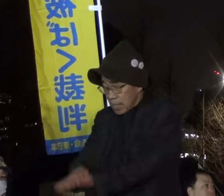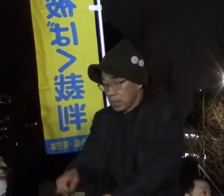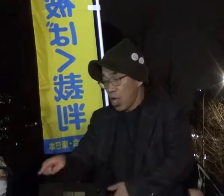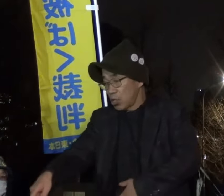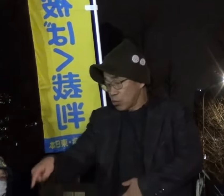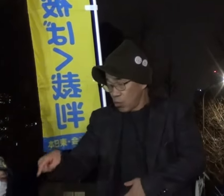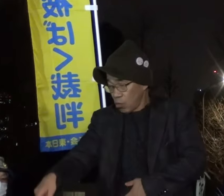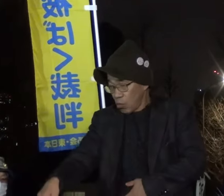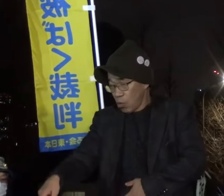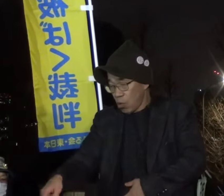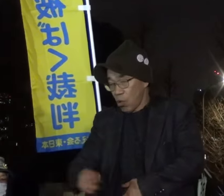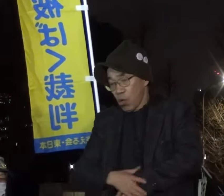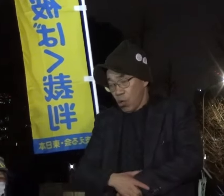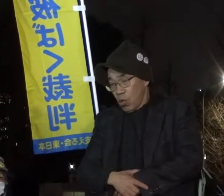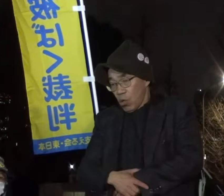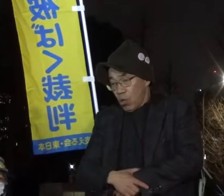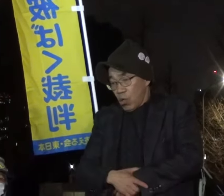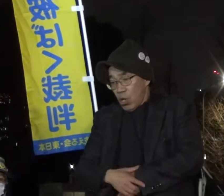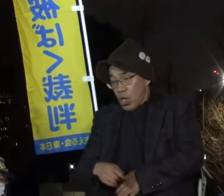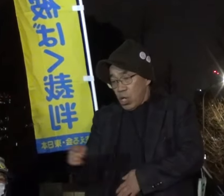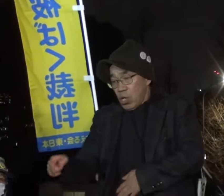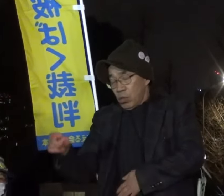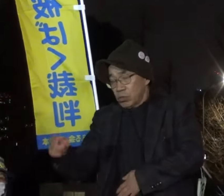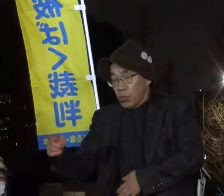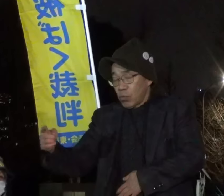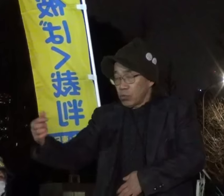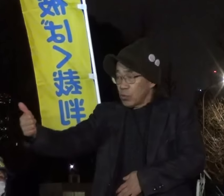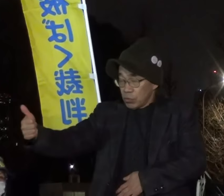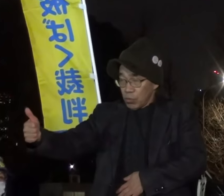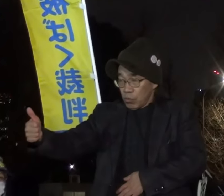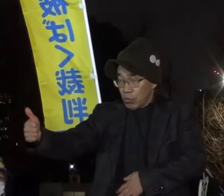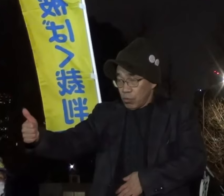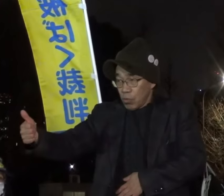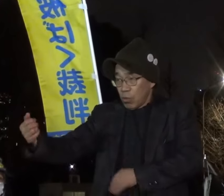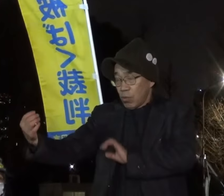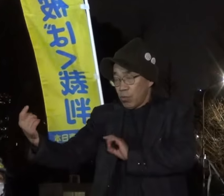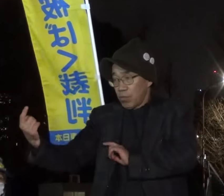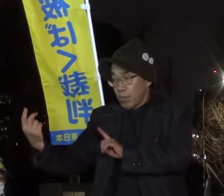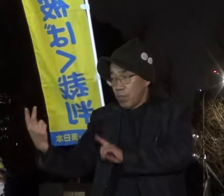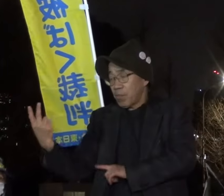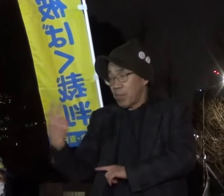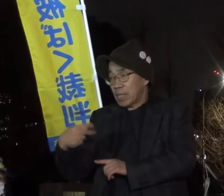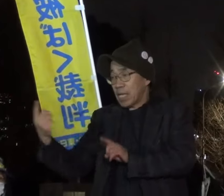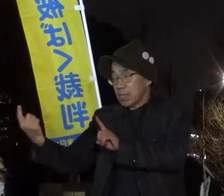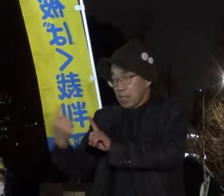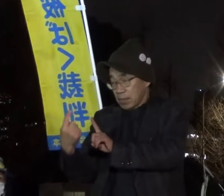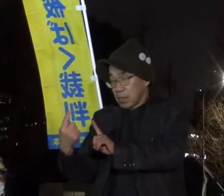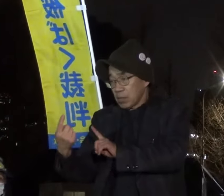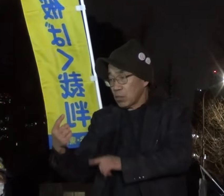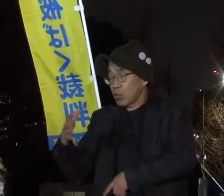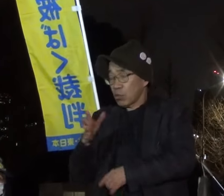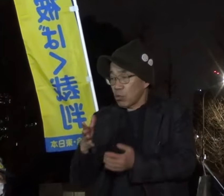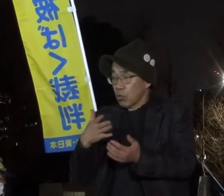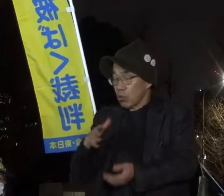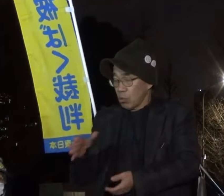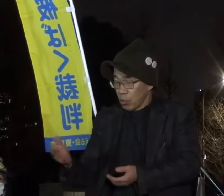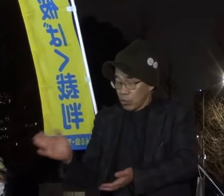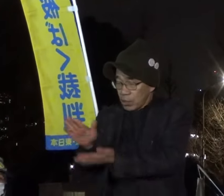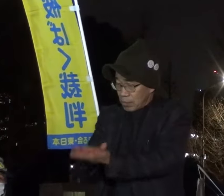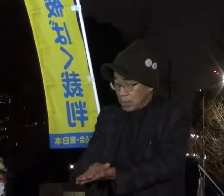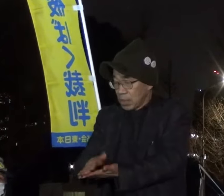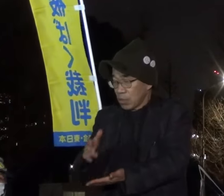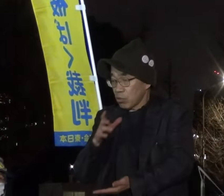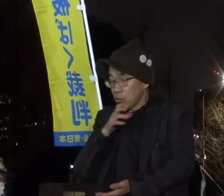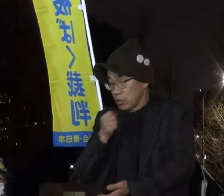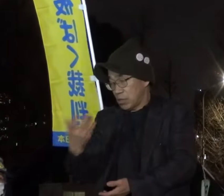その後またそのおじさんと会ったんですが、なかなか気づきづらかったんですが、子供さんは何歳で白血病になったんですかって聞いた